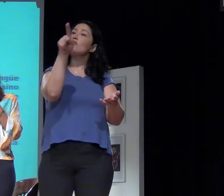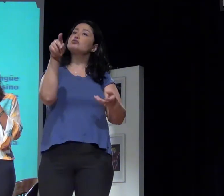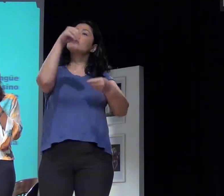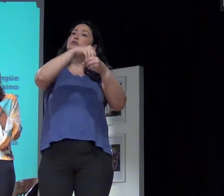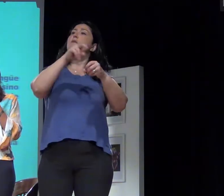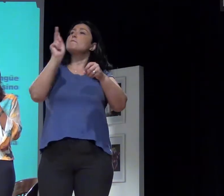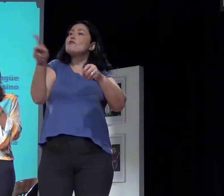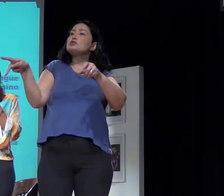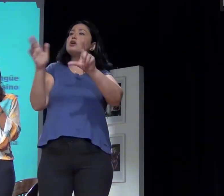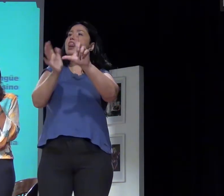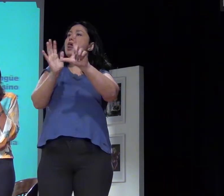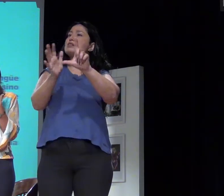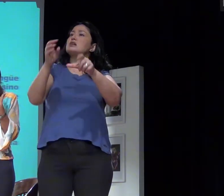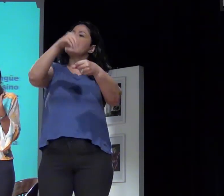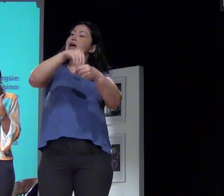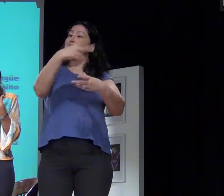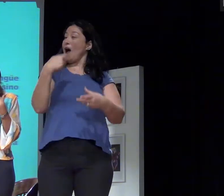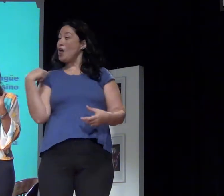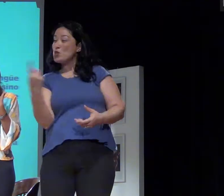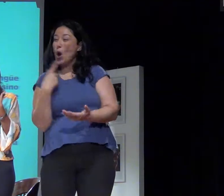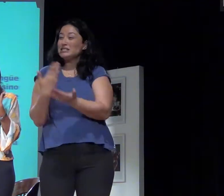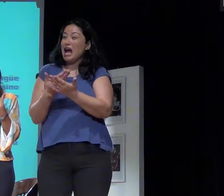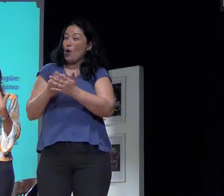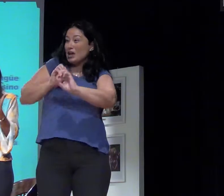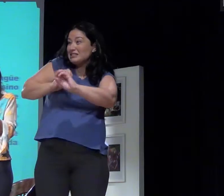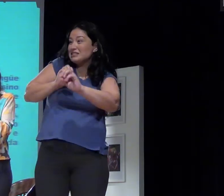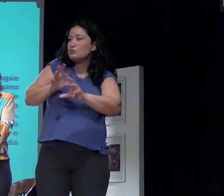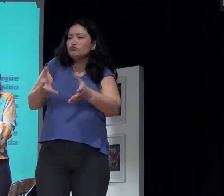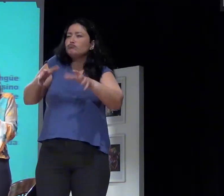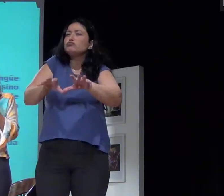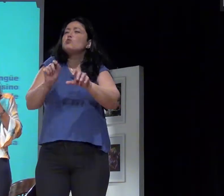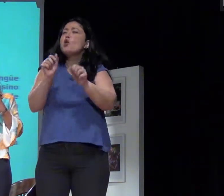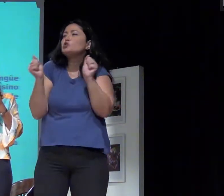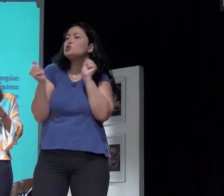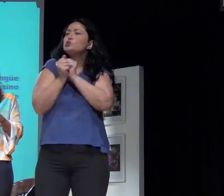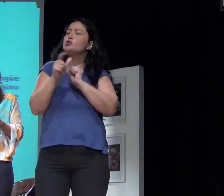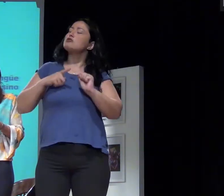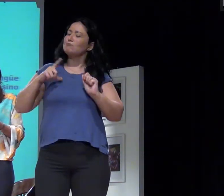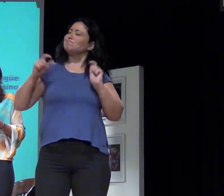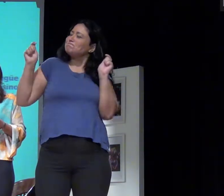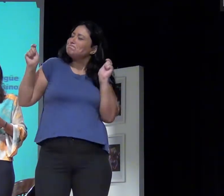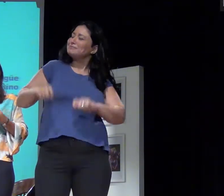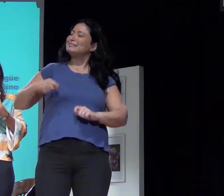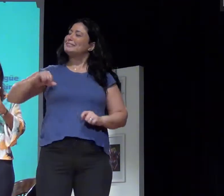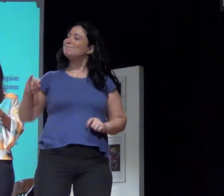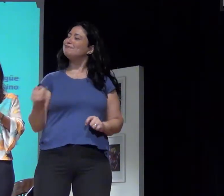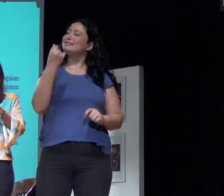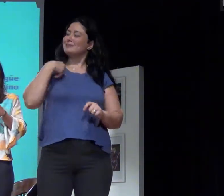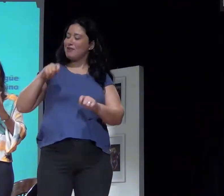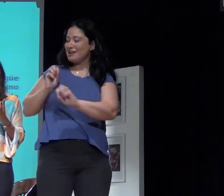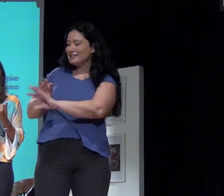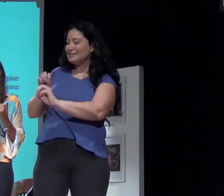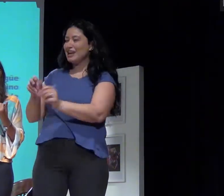curso de Letras Livres. Então, a nossa aula, nosso ensino, ele é dado em conjunto. Eu tenho esse privilégio de estar